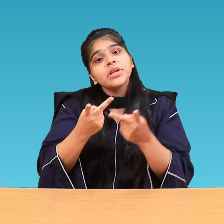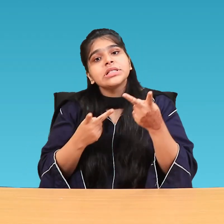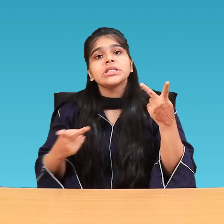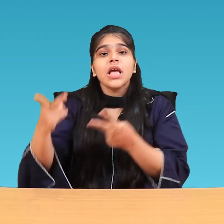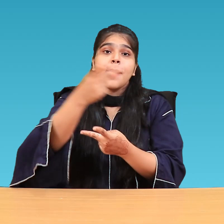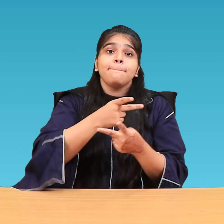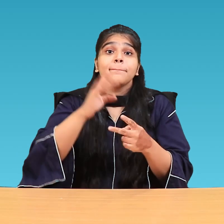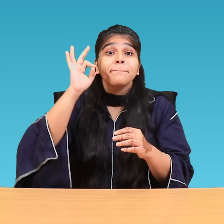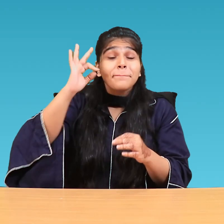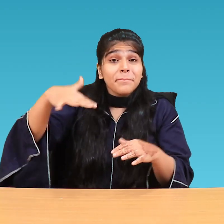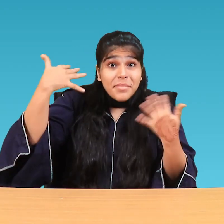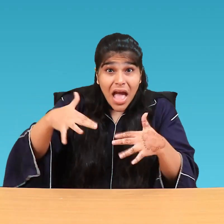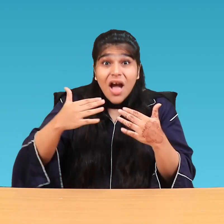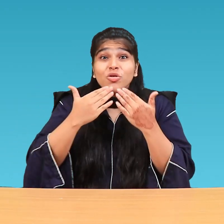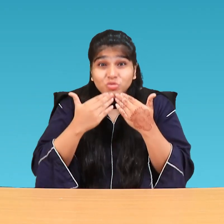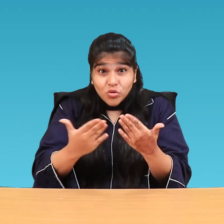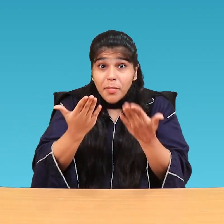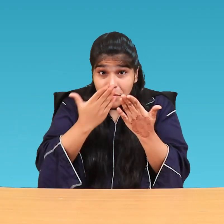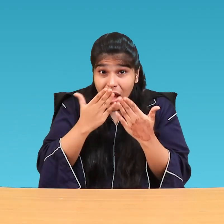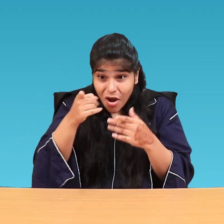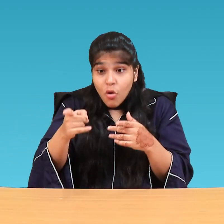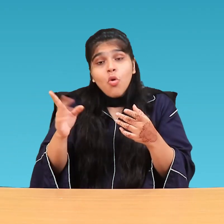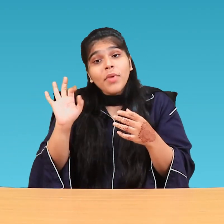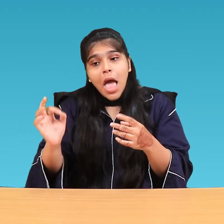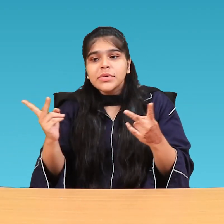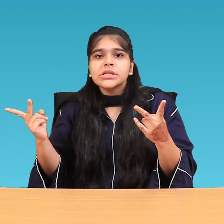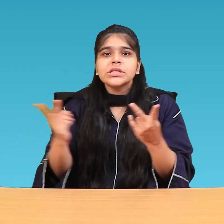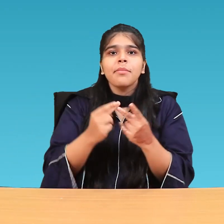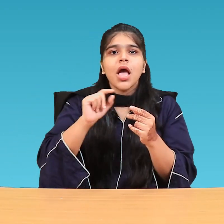से महंगे स्कूल में पढ़ने वाला बच्चा भी वो ही इंग्लिश की किताब पढ़ेगा।